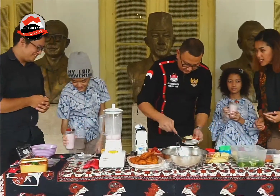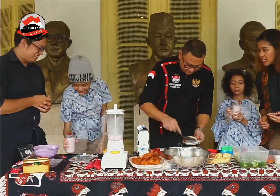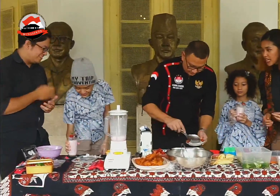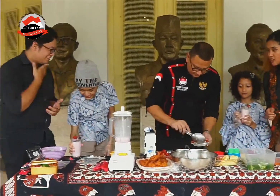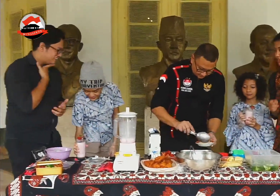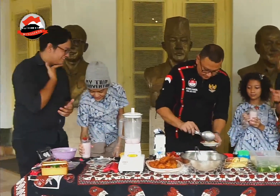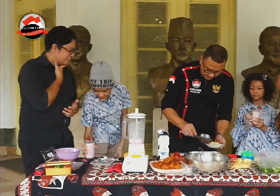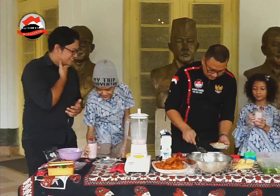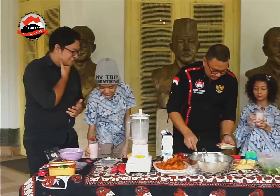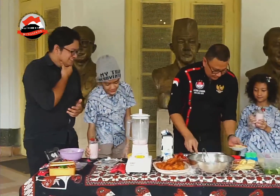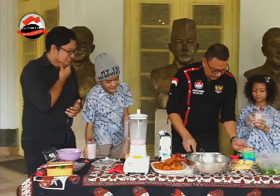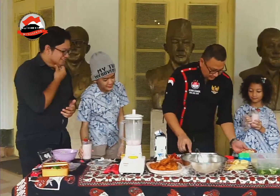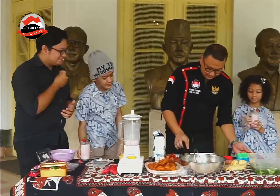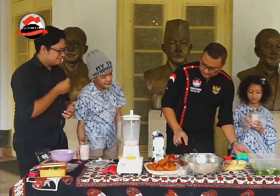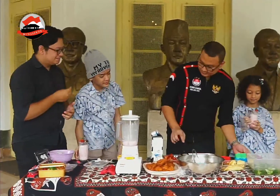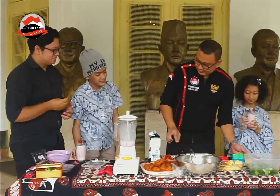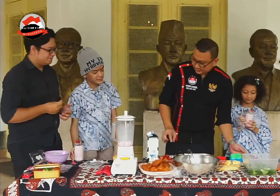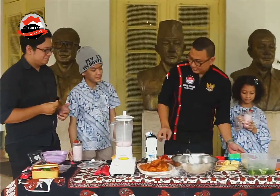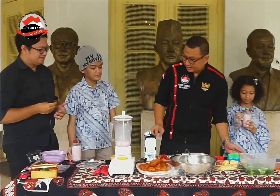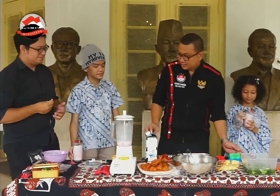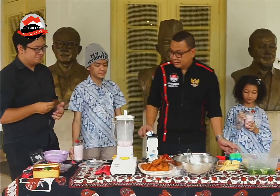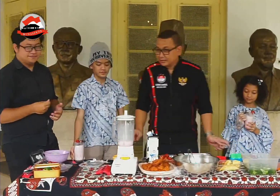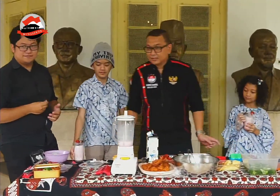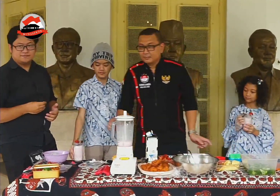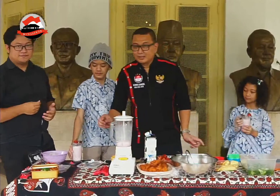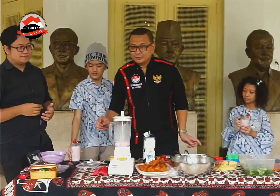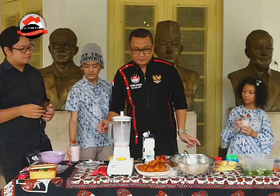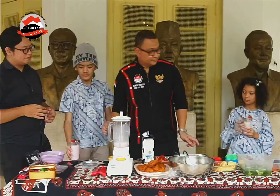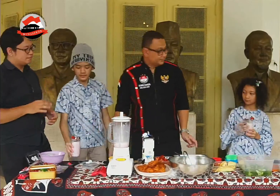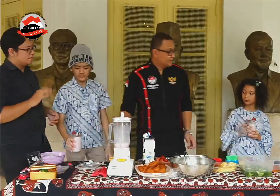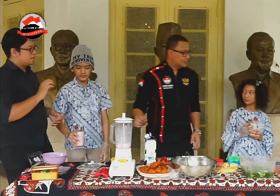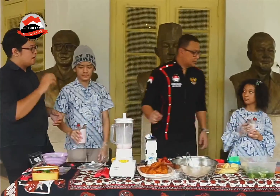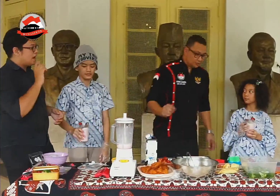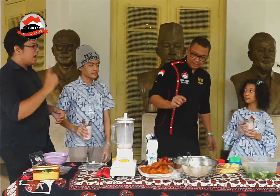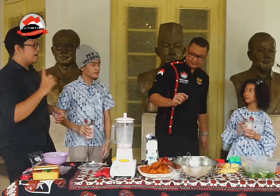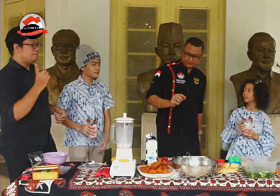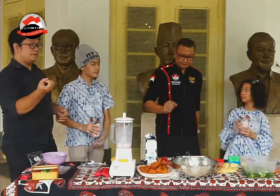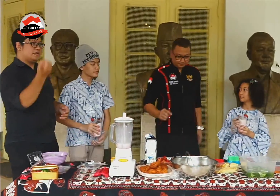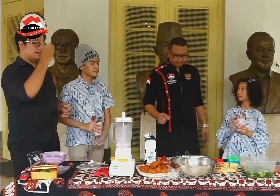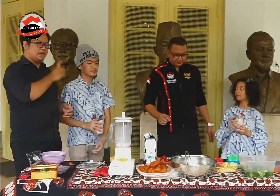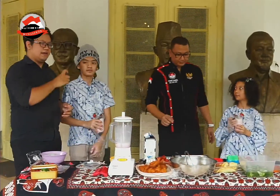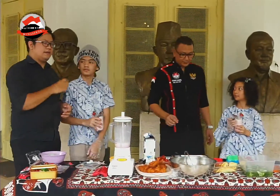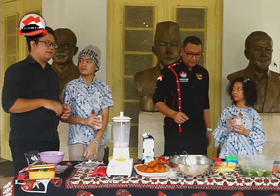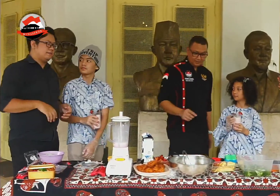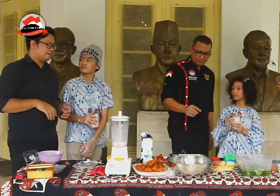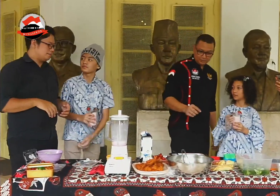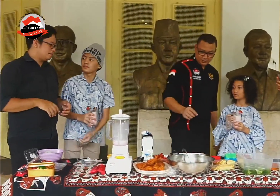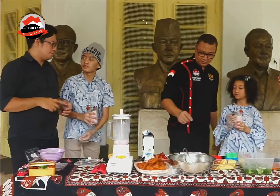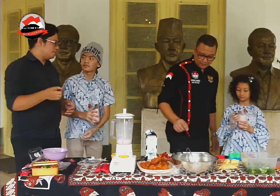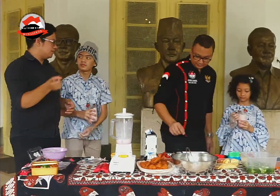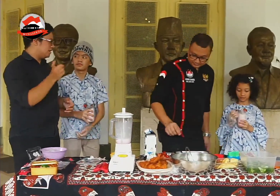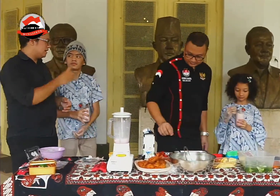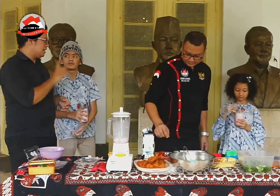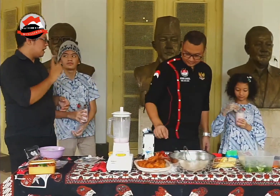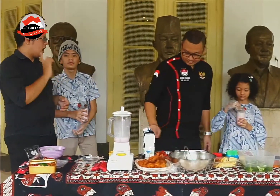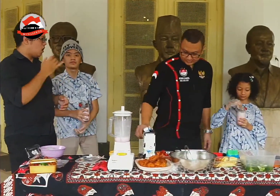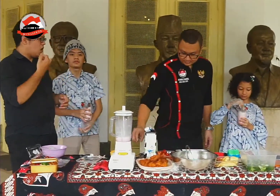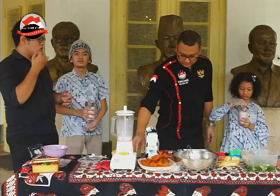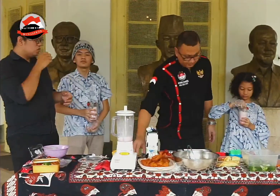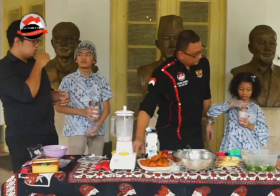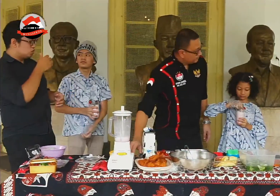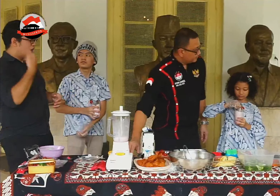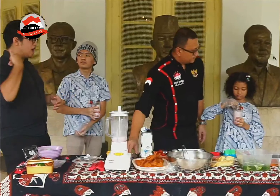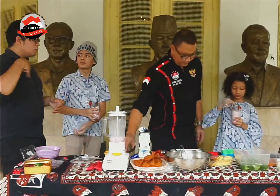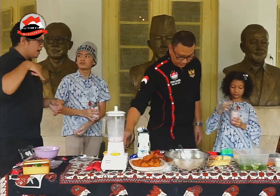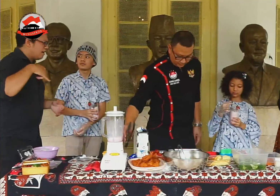sendok kecil ya, sudah kotor ya. Nggak apa-apa. Chef, kita ada mungkin pertanyaan nih, Chef. Yes, sambil boleh nunggu nih, Chef. Kalau tidak ya suka susu,